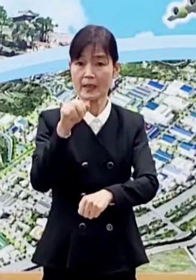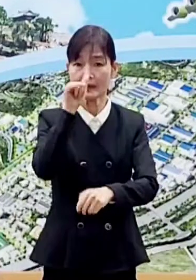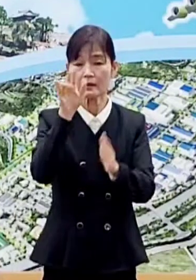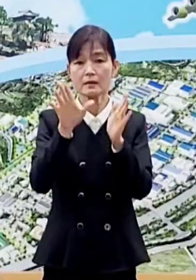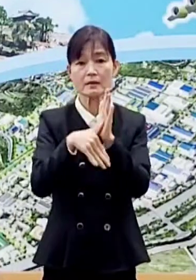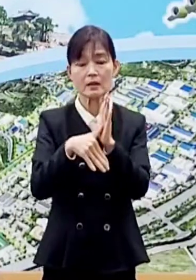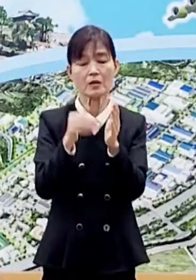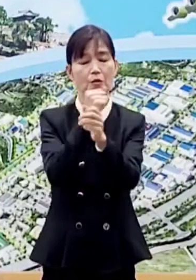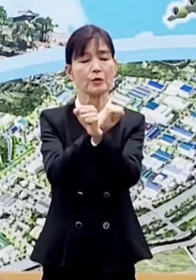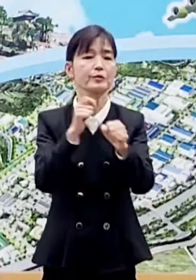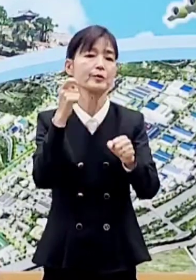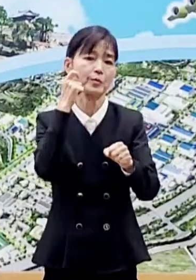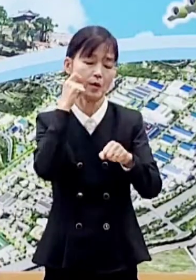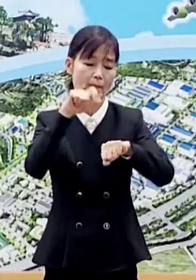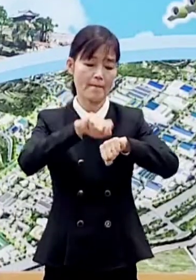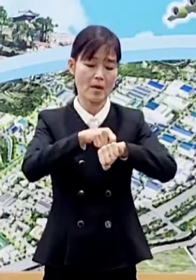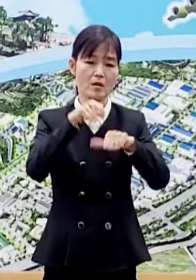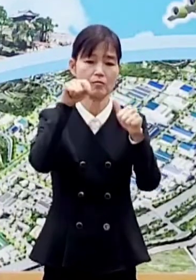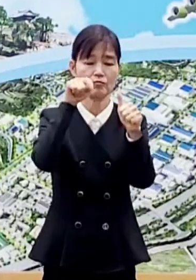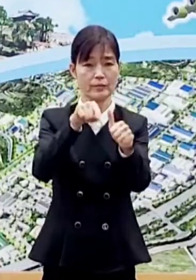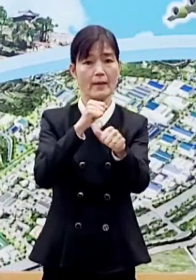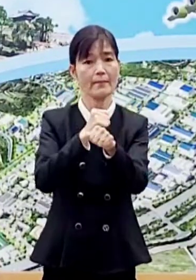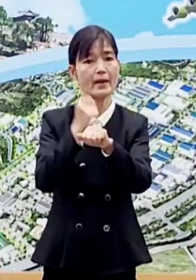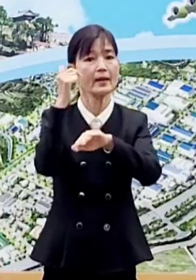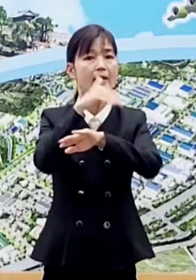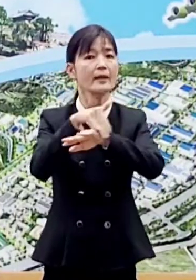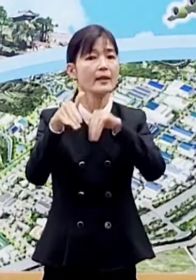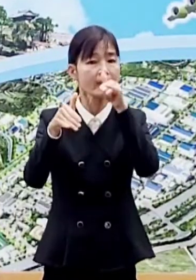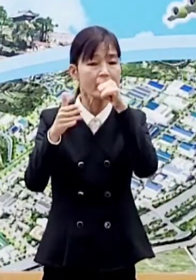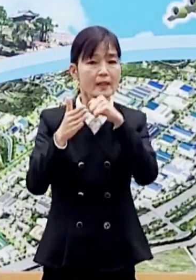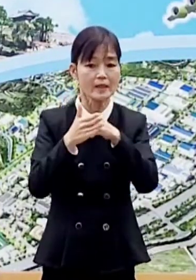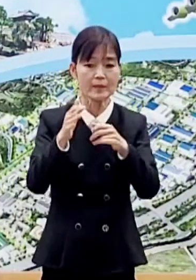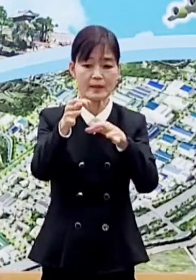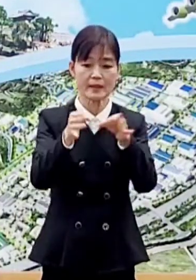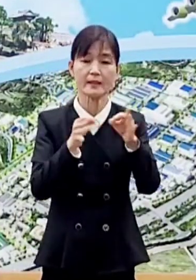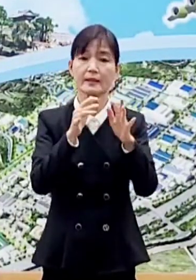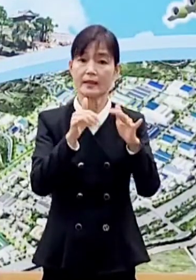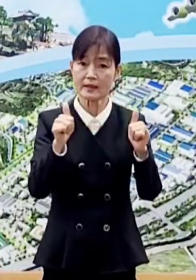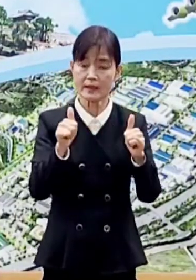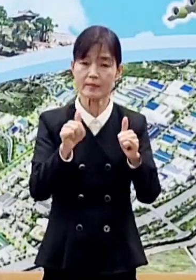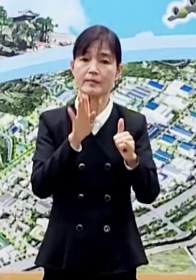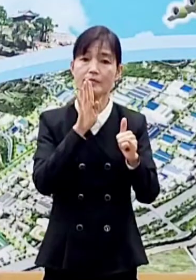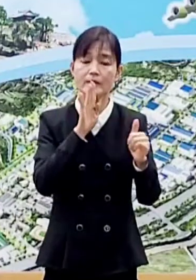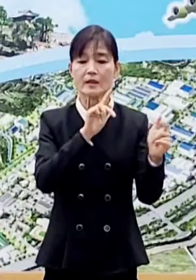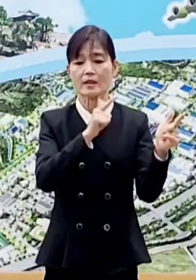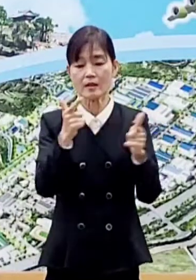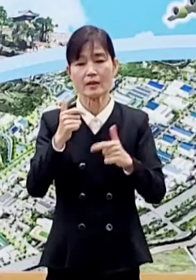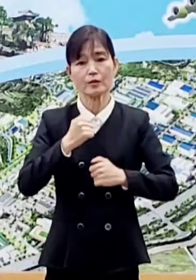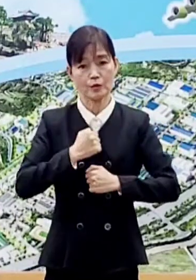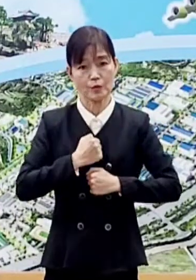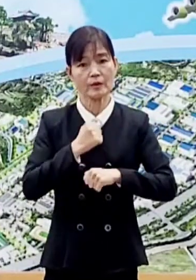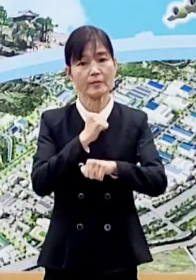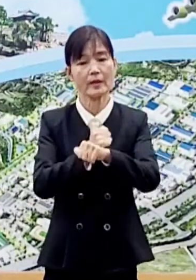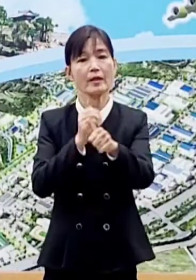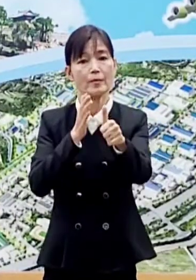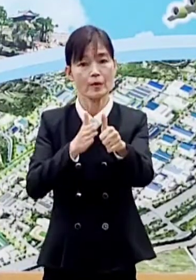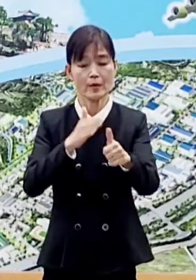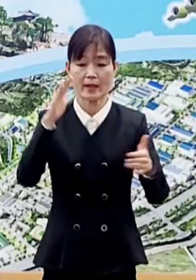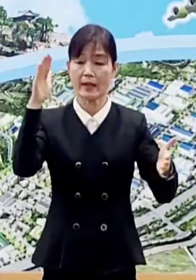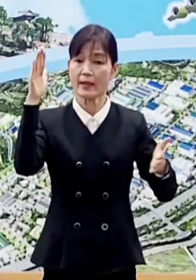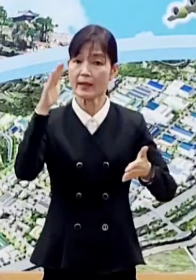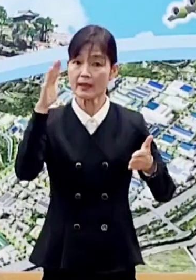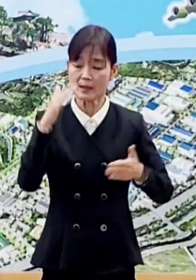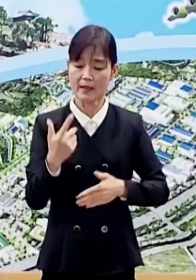무관용 원칙에 따라 과태료가 부과될 예정으로 시설 운영 종사자께서는 각별히 유의해 주시고